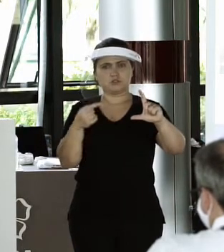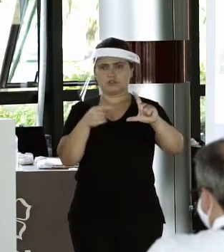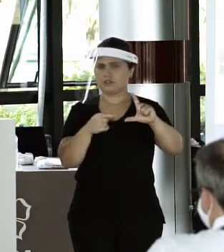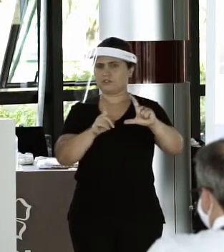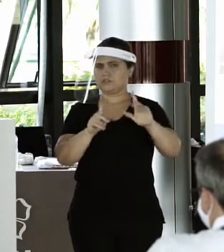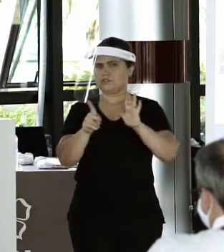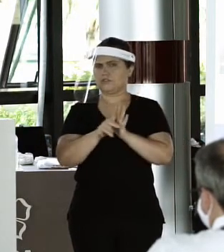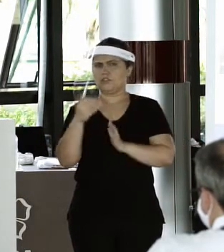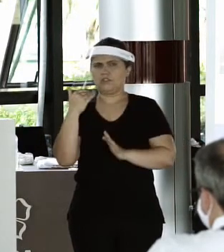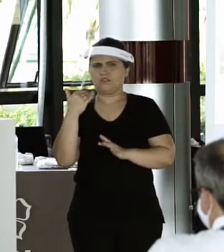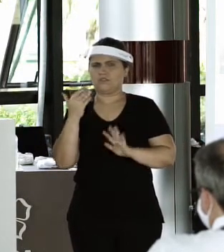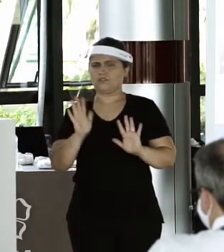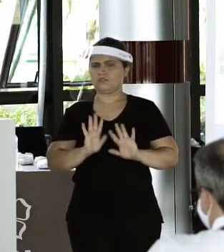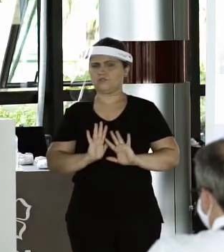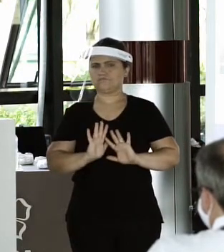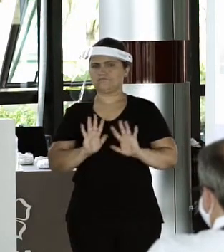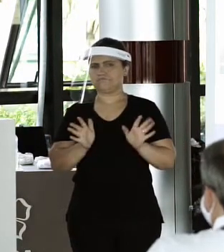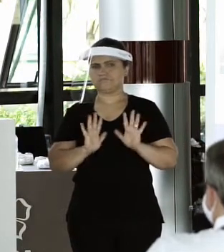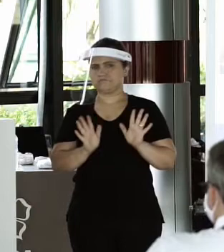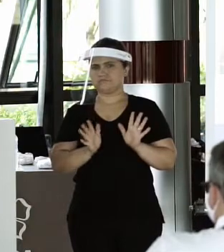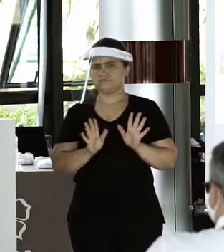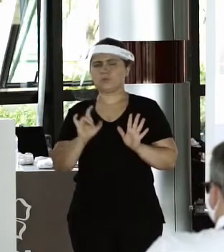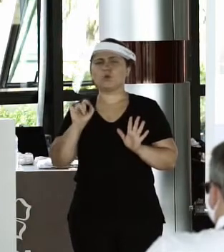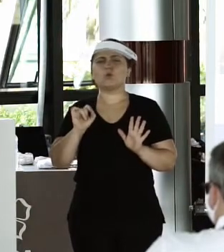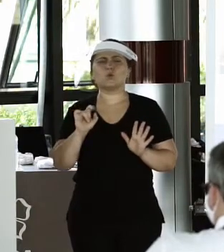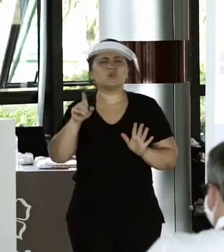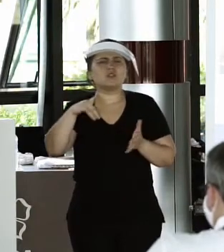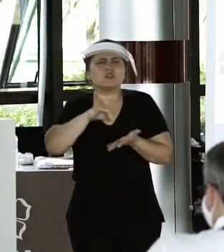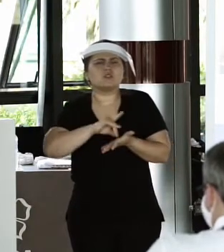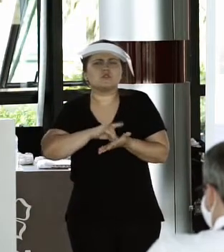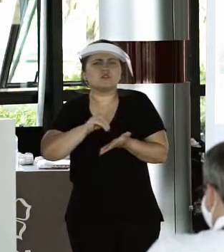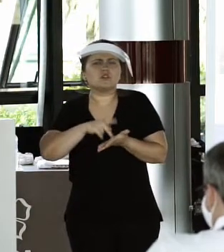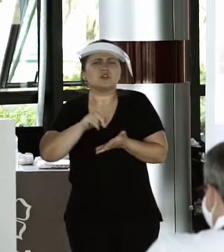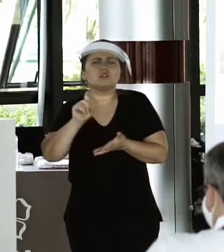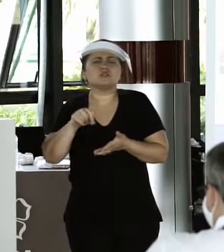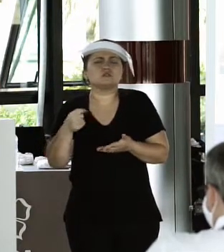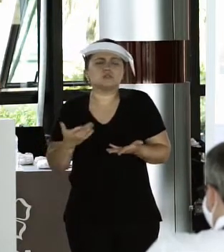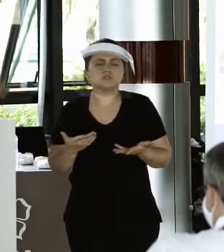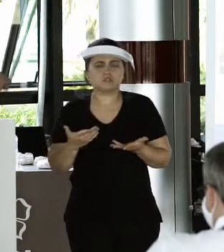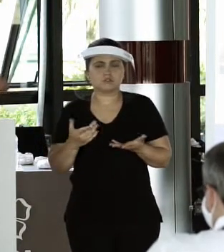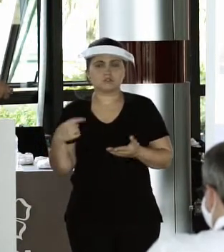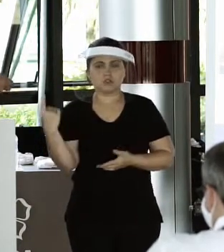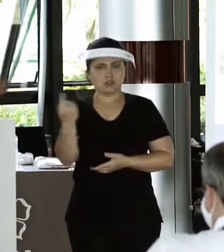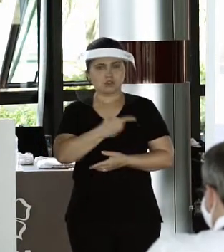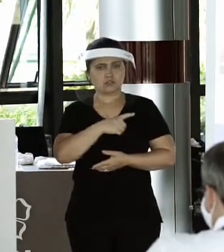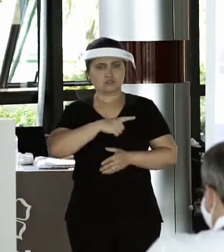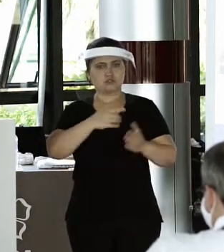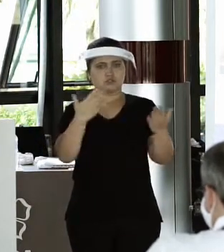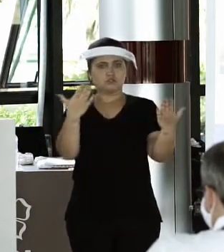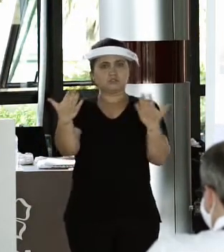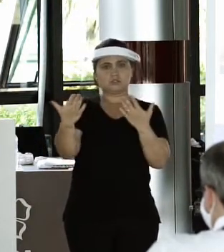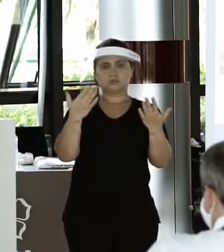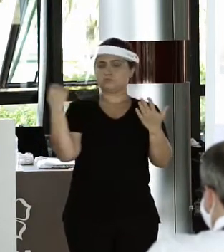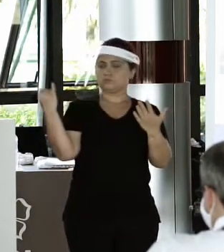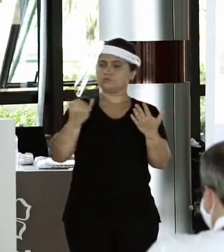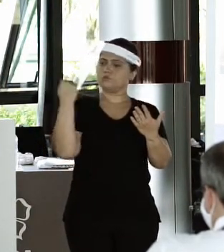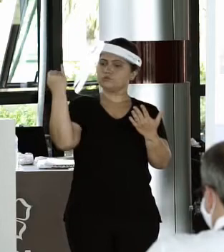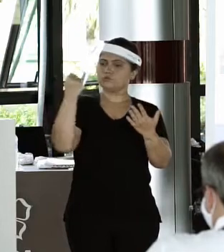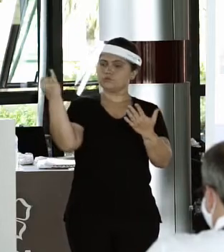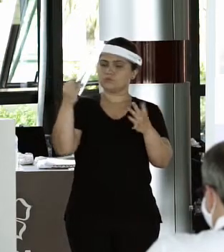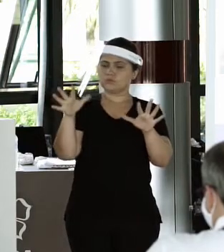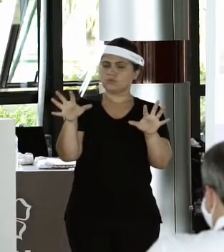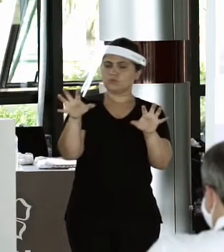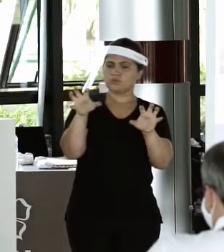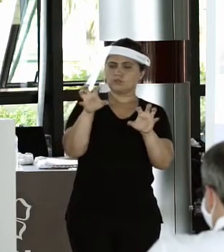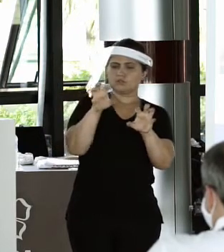Aquilo não é um defeito, né? O que é na verdade isso? A gente tem aqui um parâmetro importante que é a